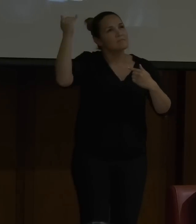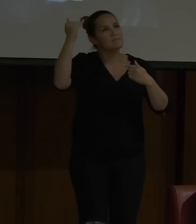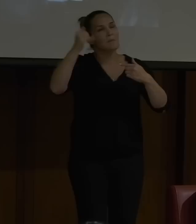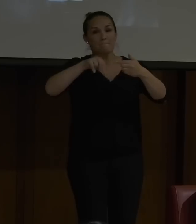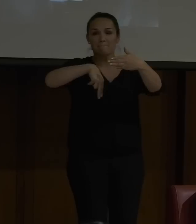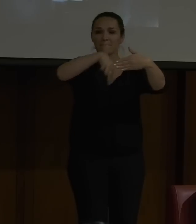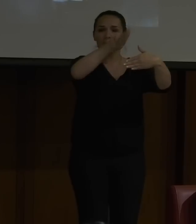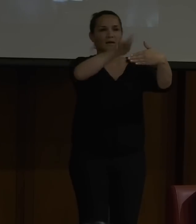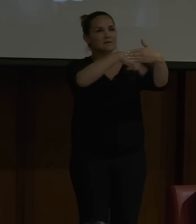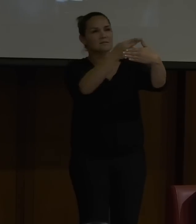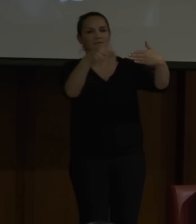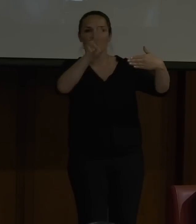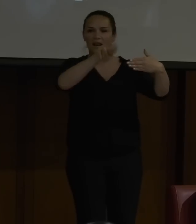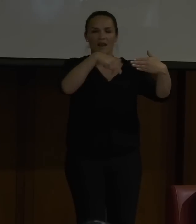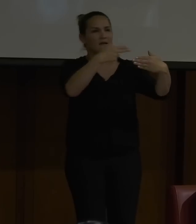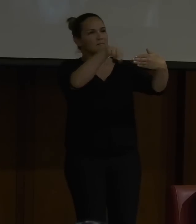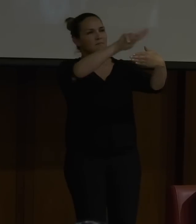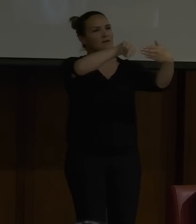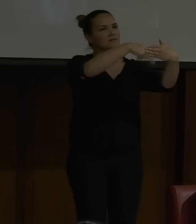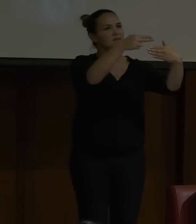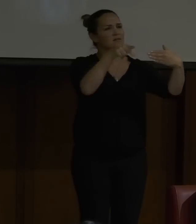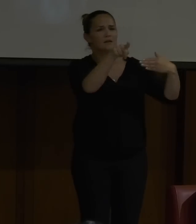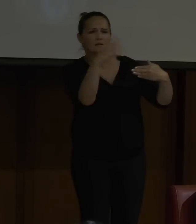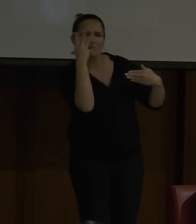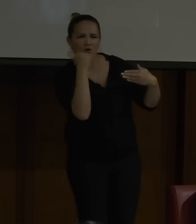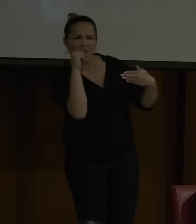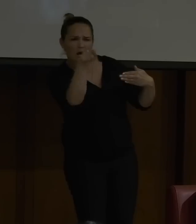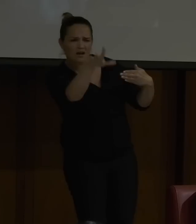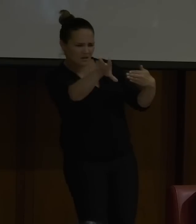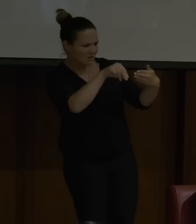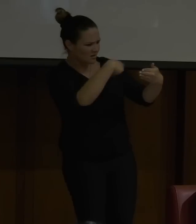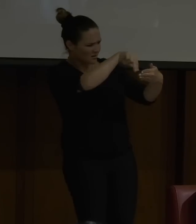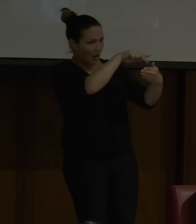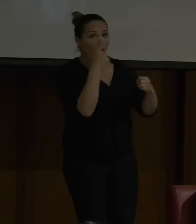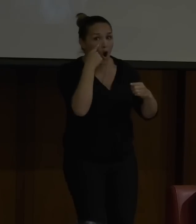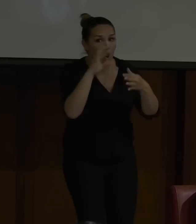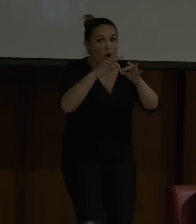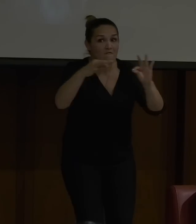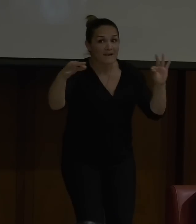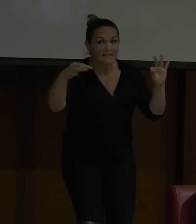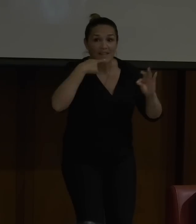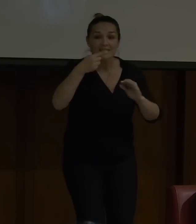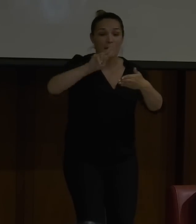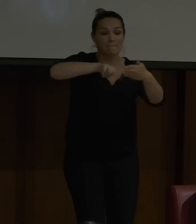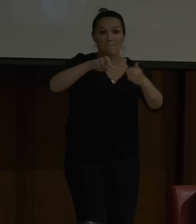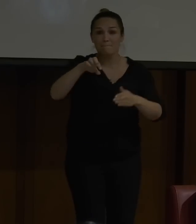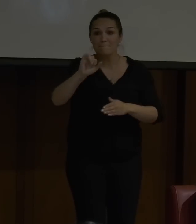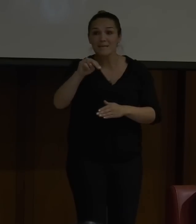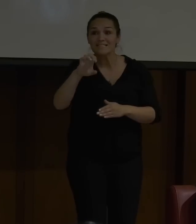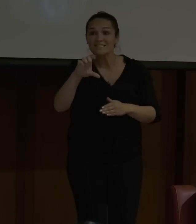¿Cuál sería el mejor pincel para pintar tu belleza? Miren lo que dice. ¿Cuál sería el mejor